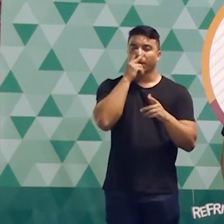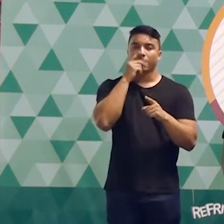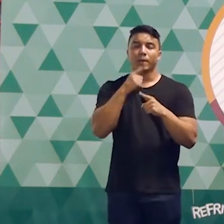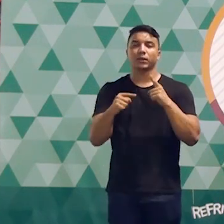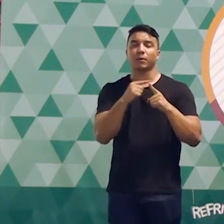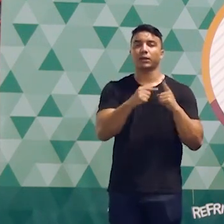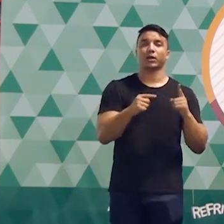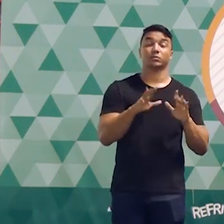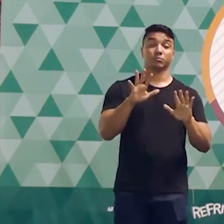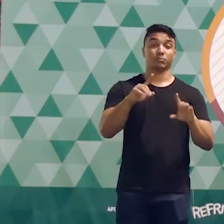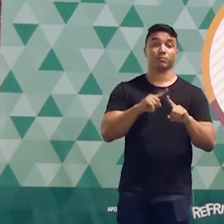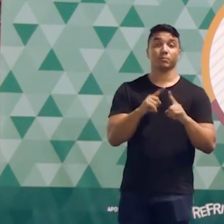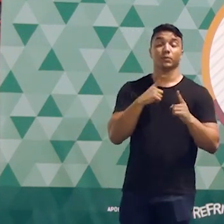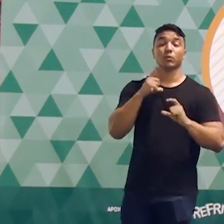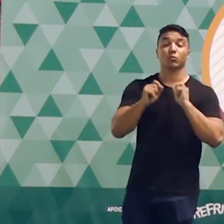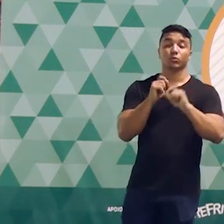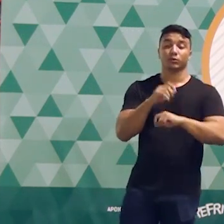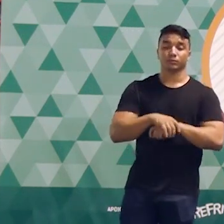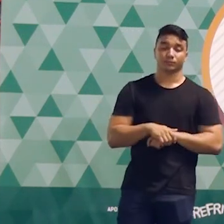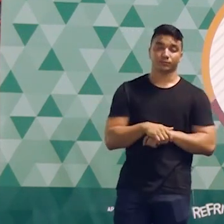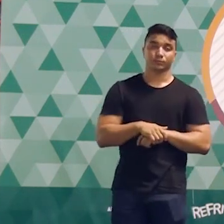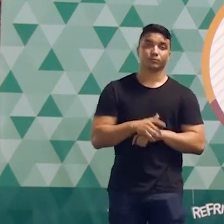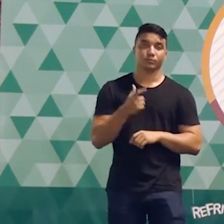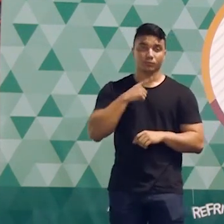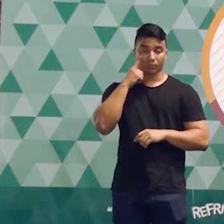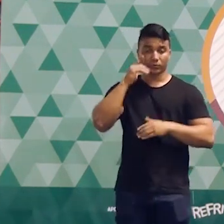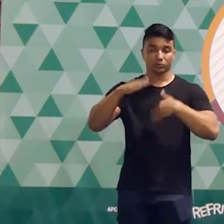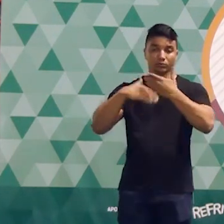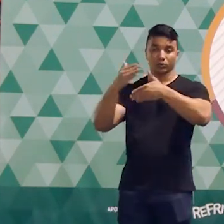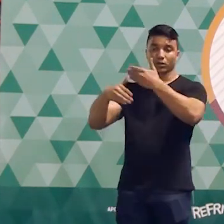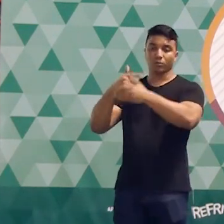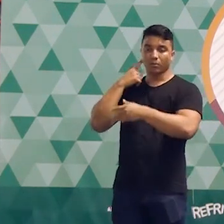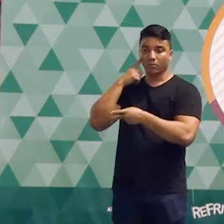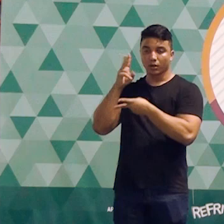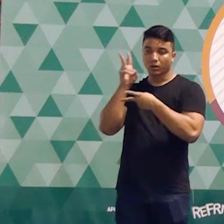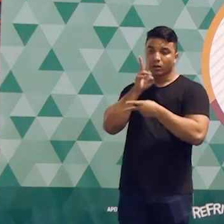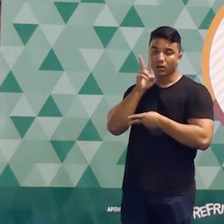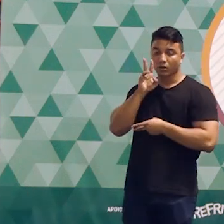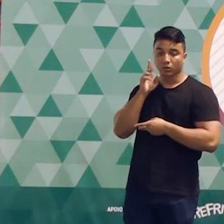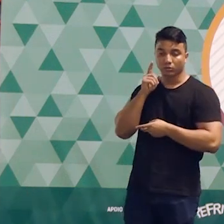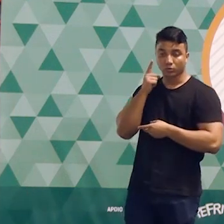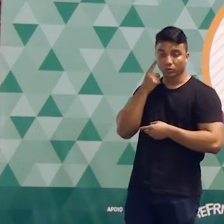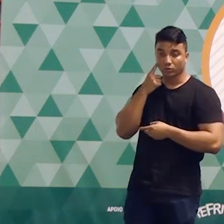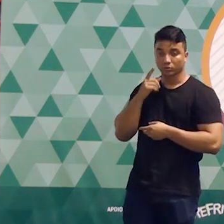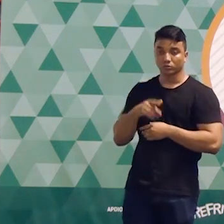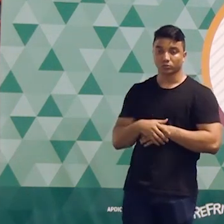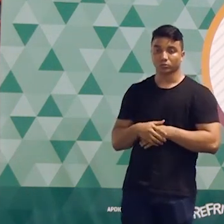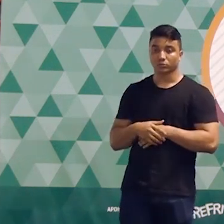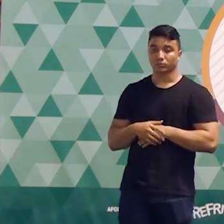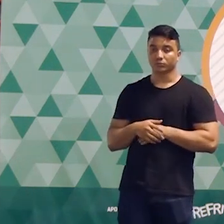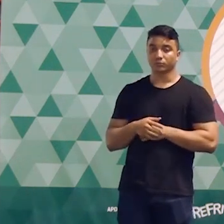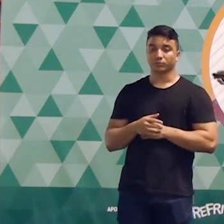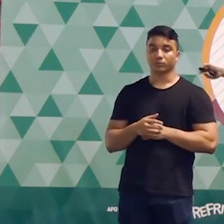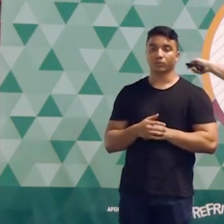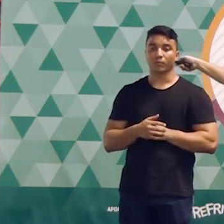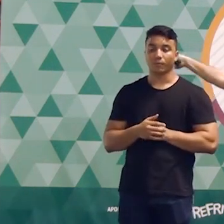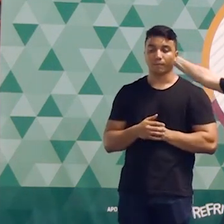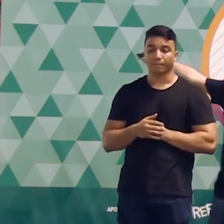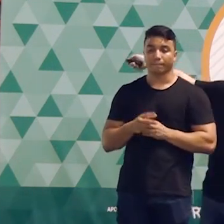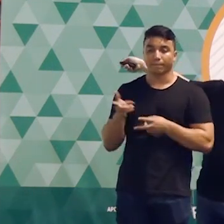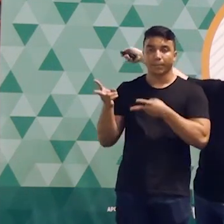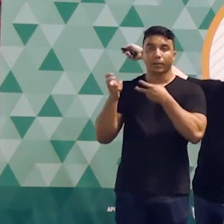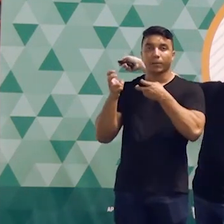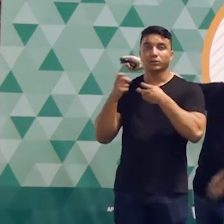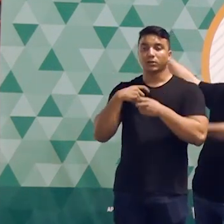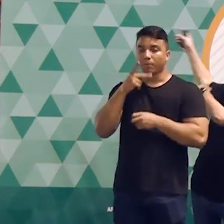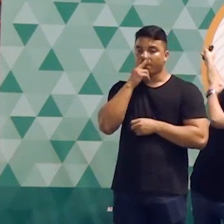metade. Agora, com o passar do tempo, você vai ver uma coisa. Dá para ver legal nessa pirâmide do Japão, ó. Aqui. Está notando